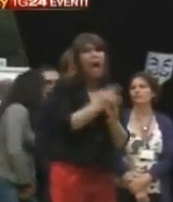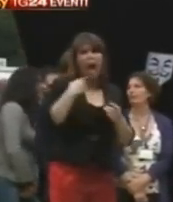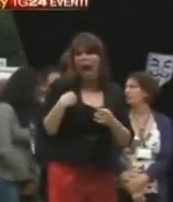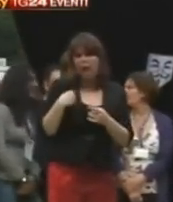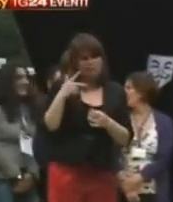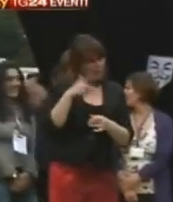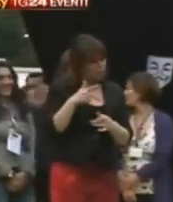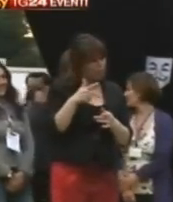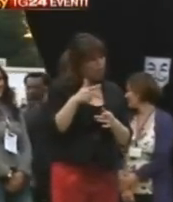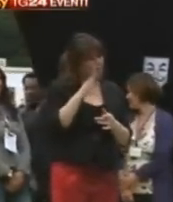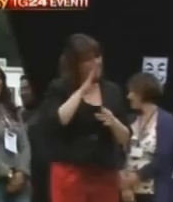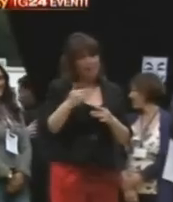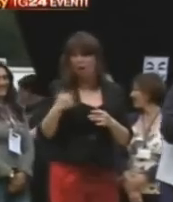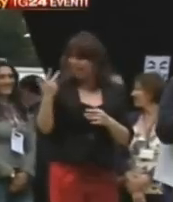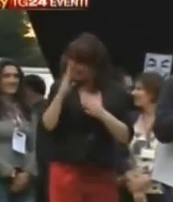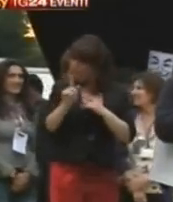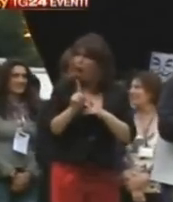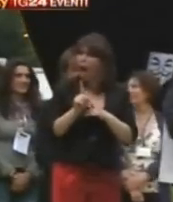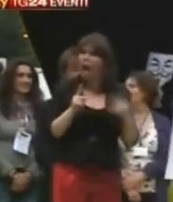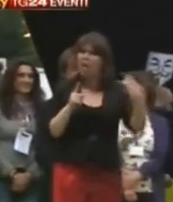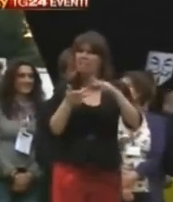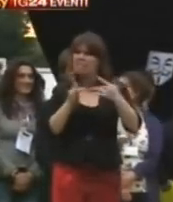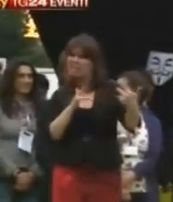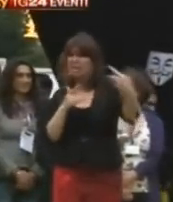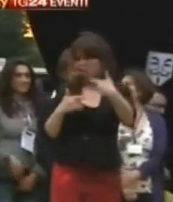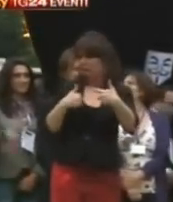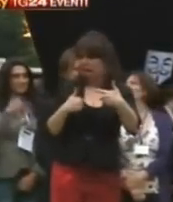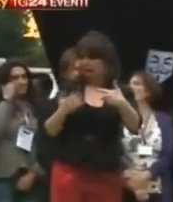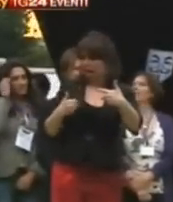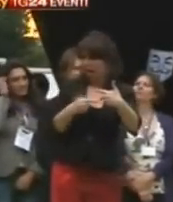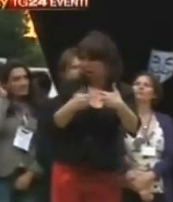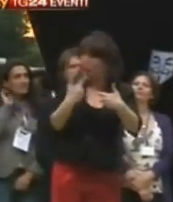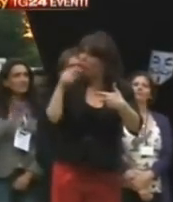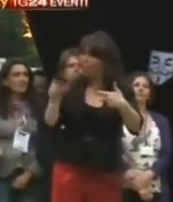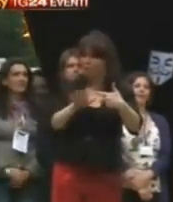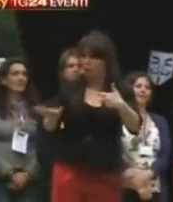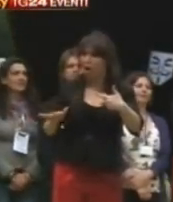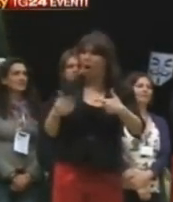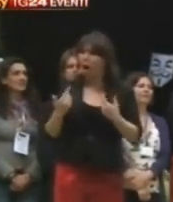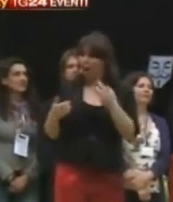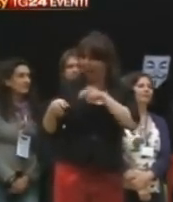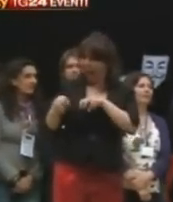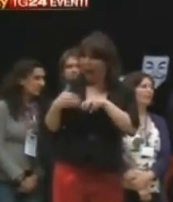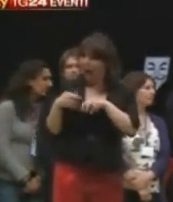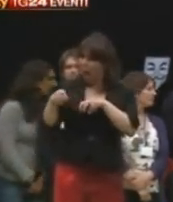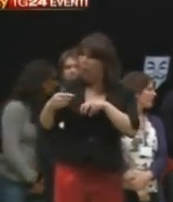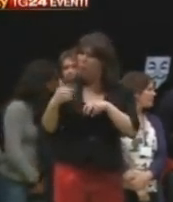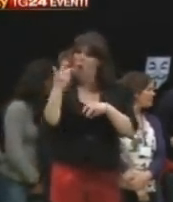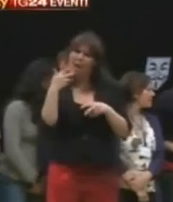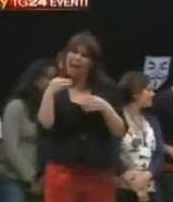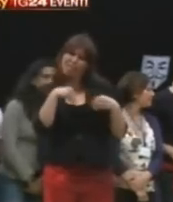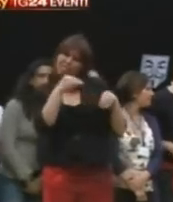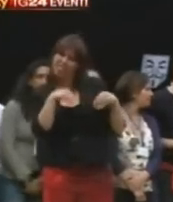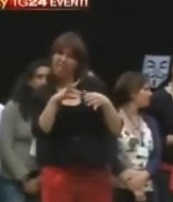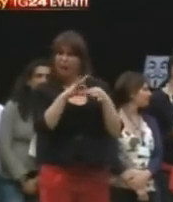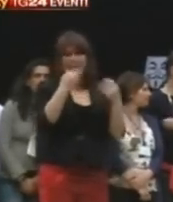streaming. E allora, prima di sedersi lì, mi prende e mi dice, senti Grillo, con un fare amichevole,